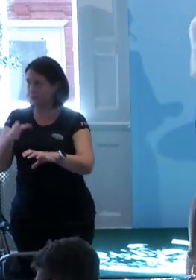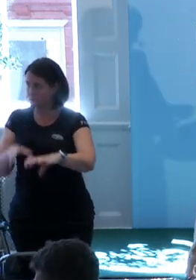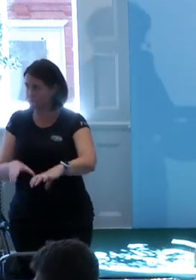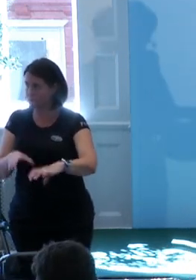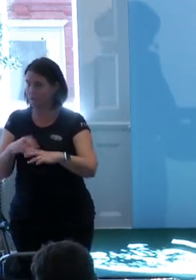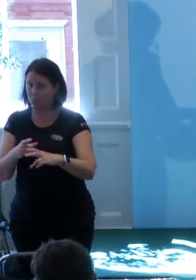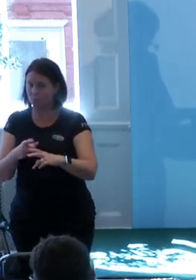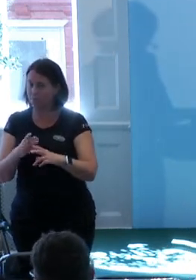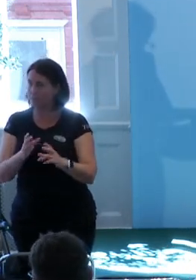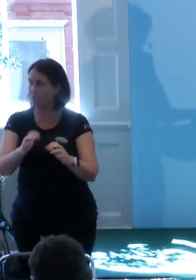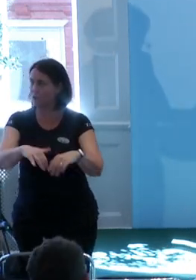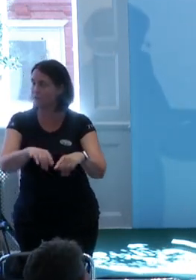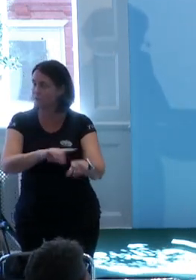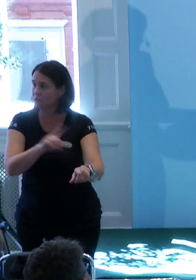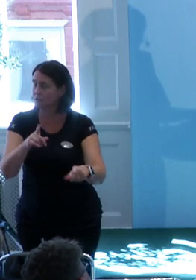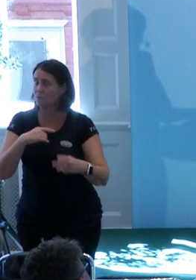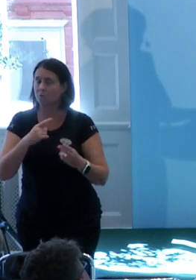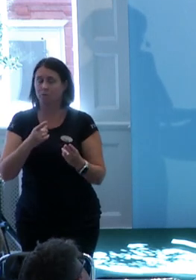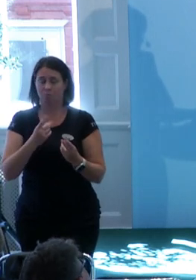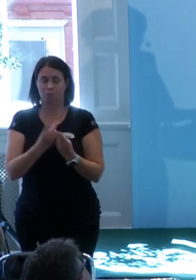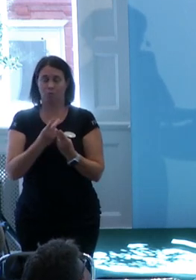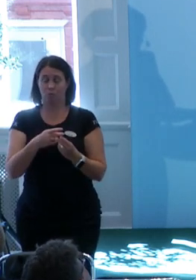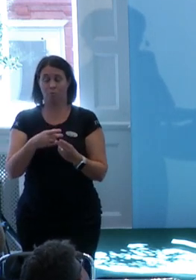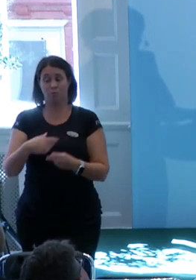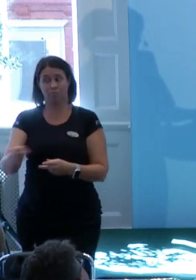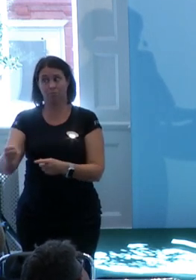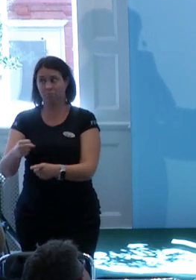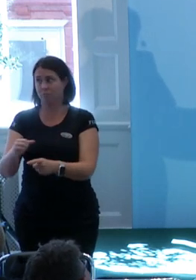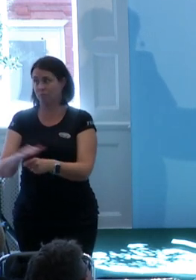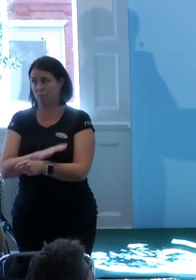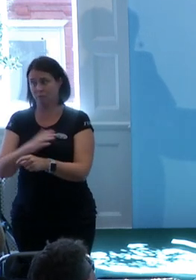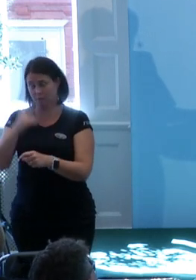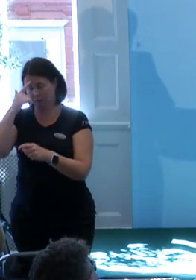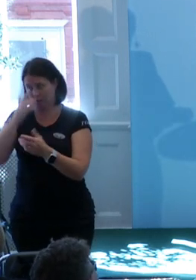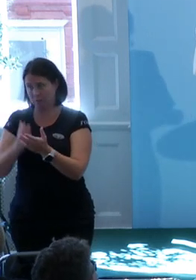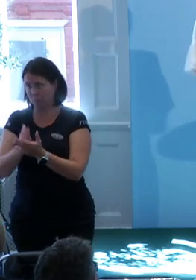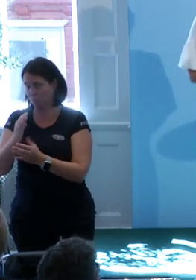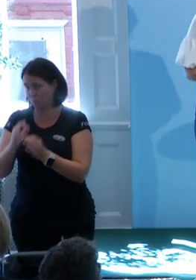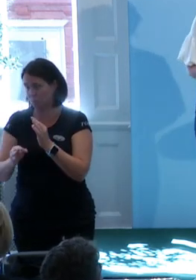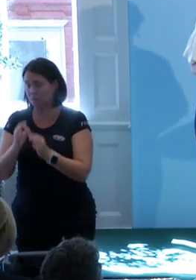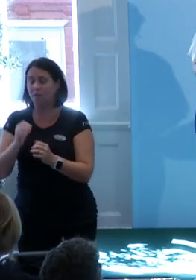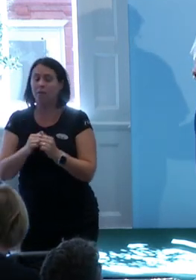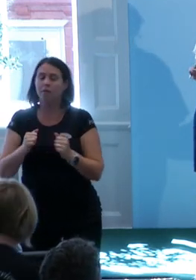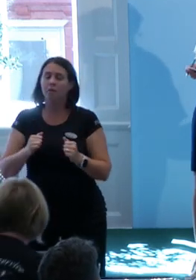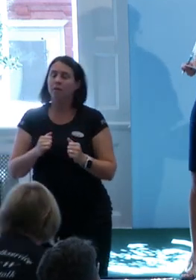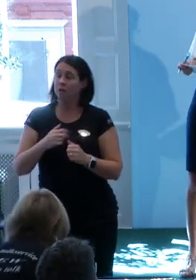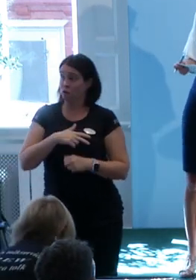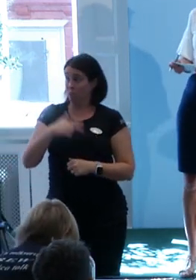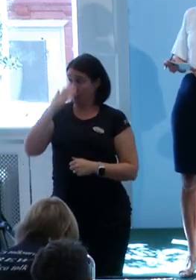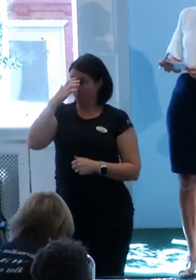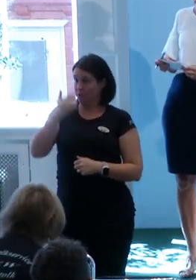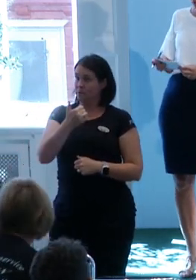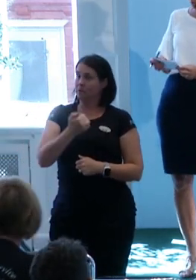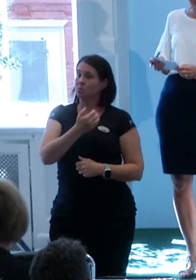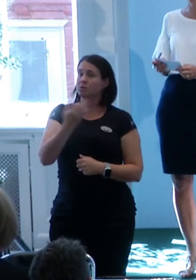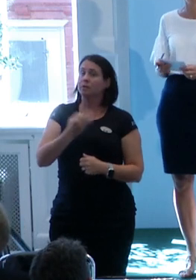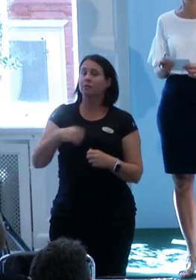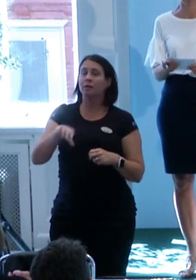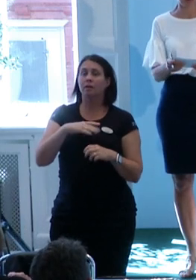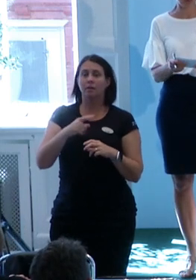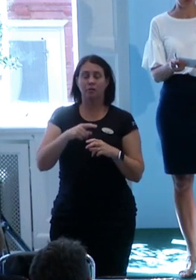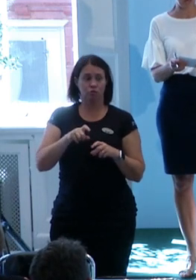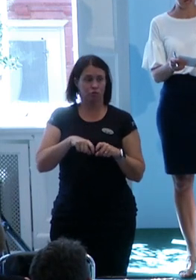kan man säga, i sin helhet. I Köpenhamn så cyklar 60% till jobbet.